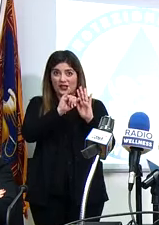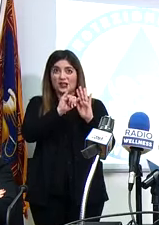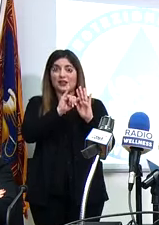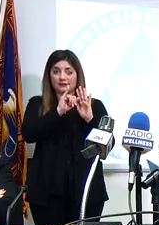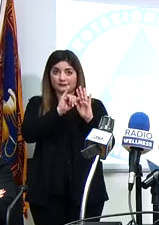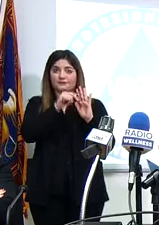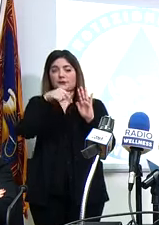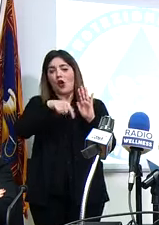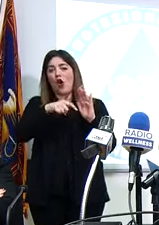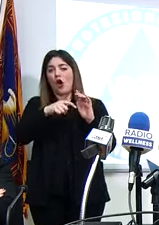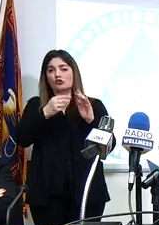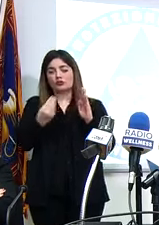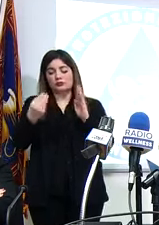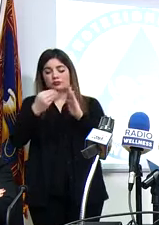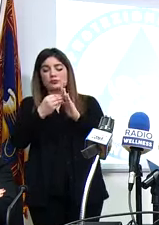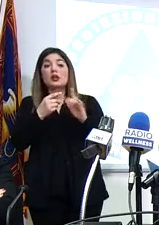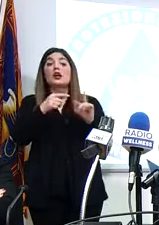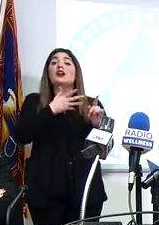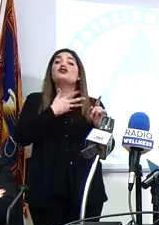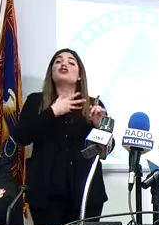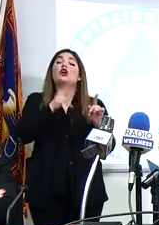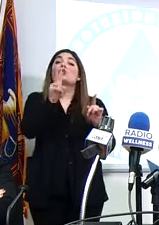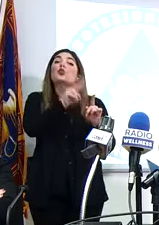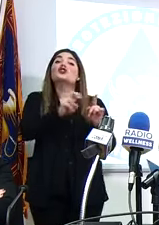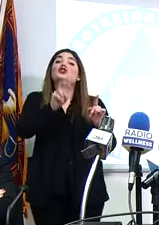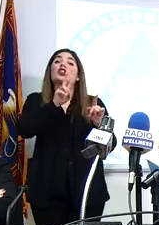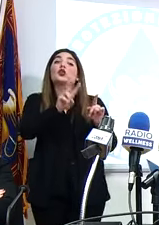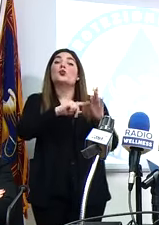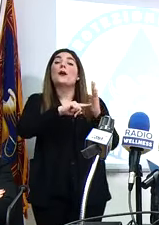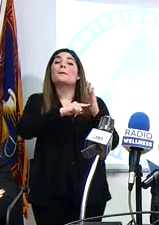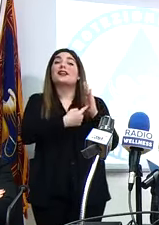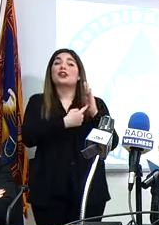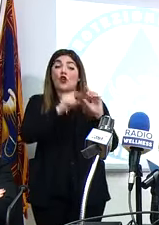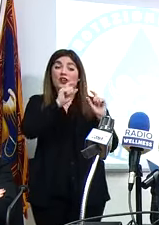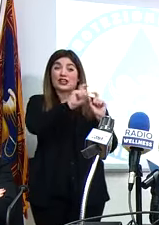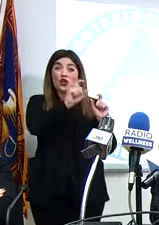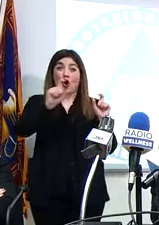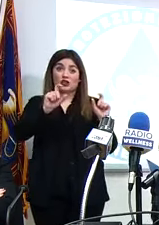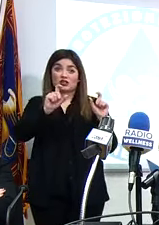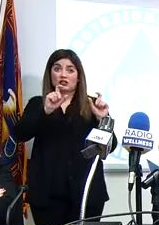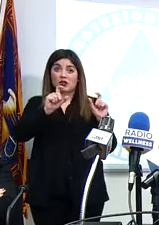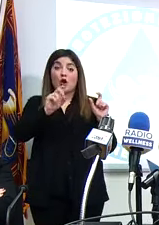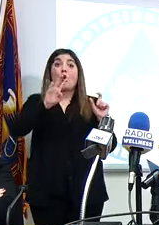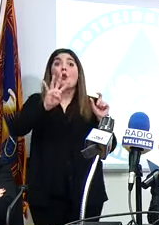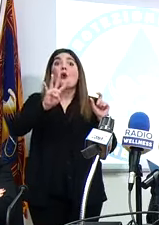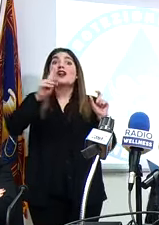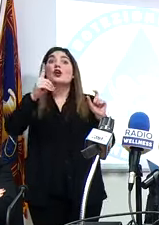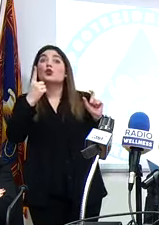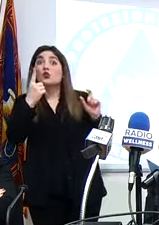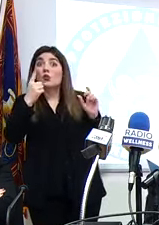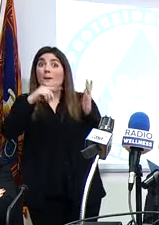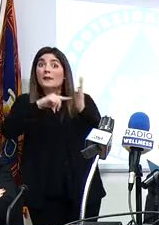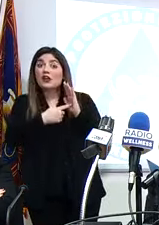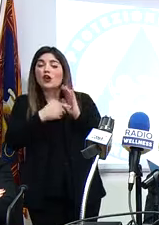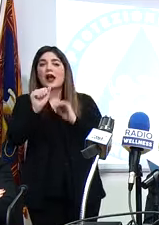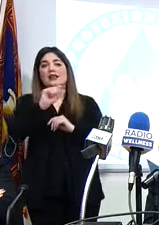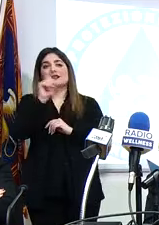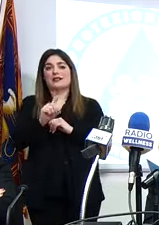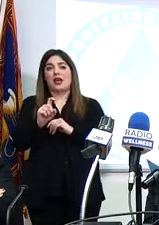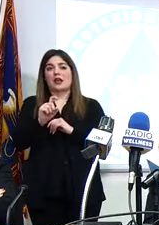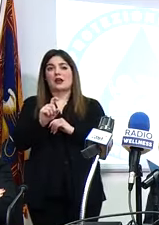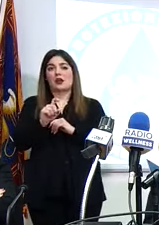stato incrementato, era di 202 milioni di dosi, di cui ben 41 milioni di AstraZeneca, 50 milioni di